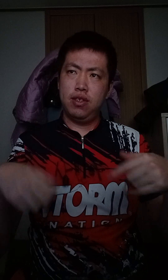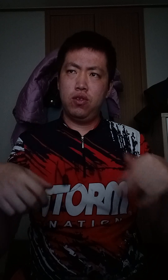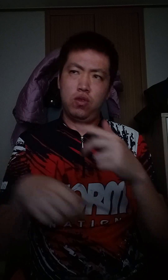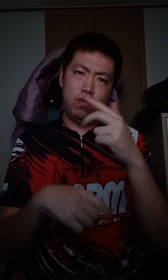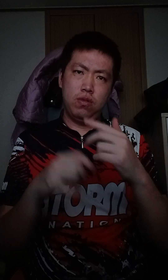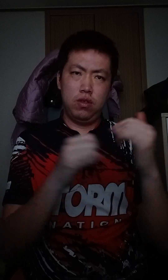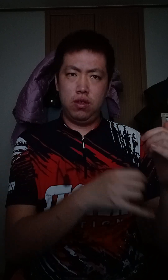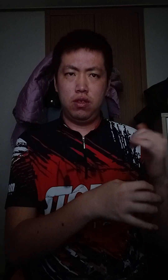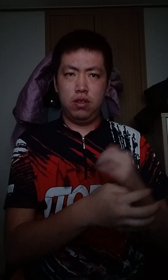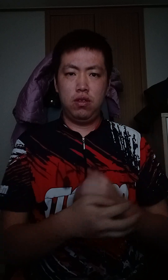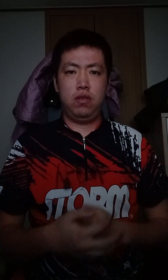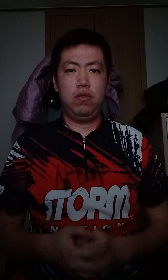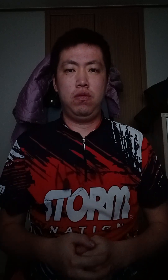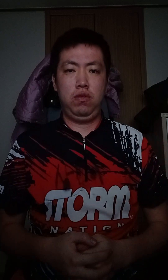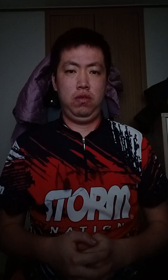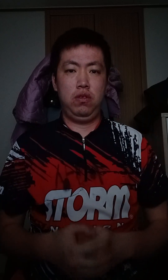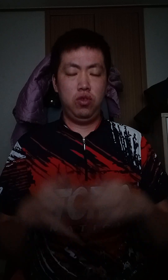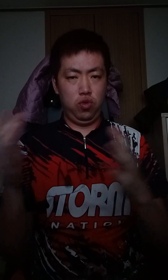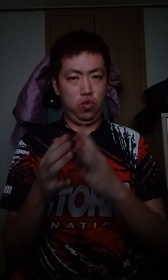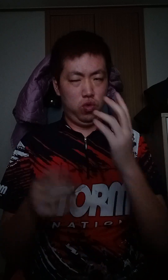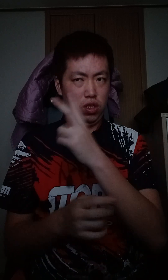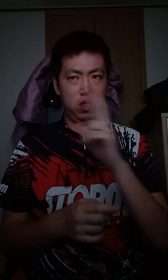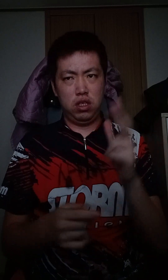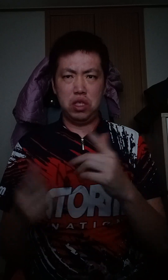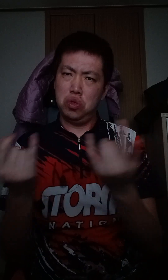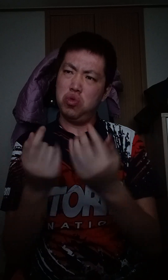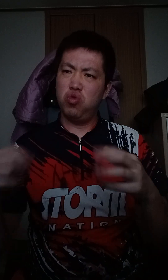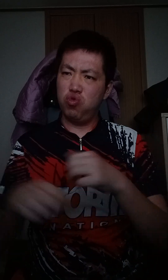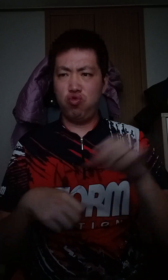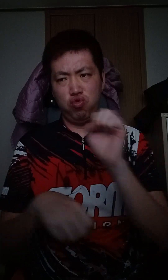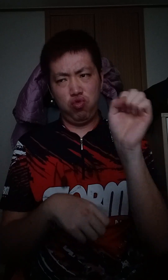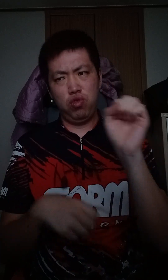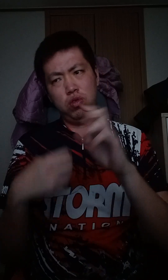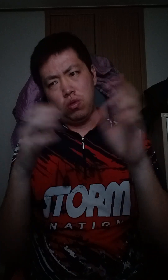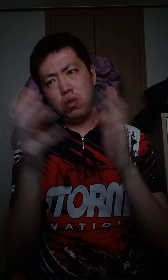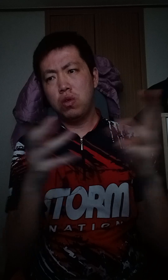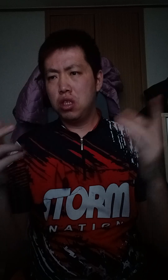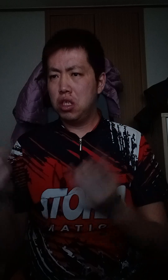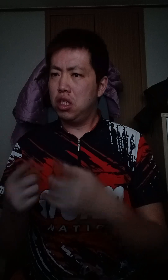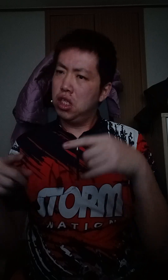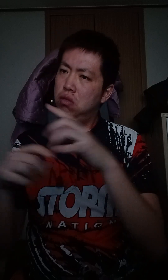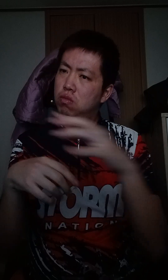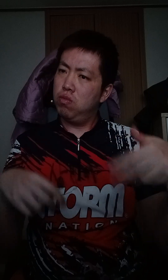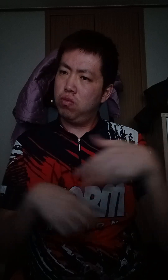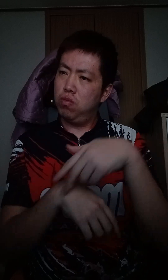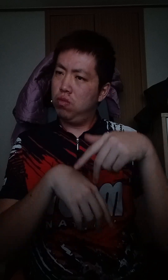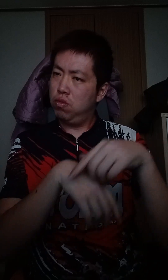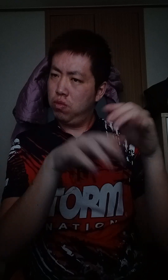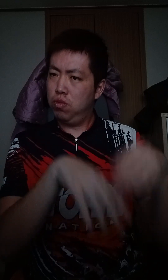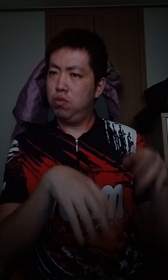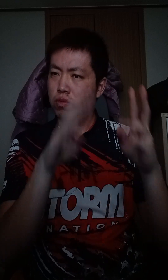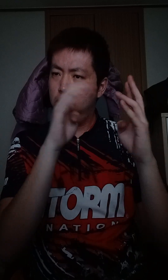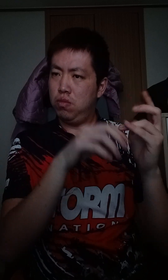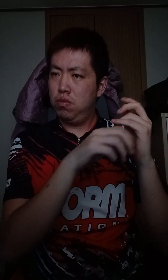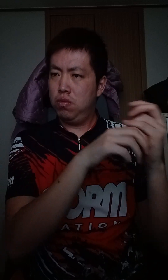정체가 빚어졌습니다. 이 사고로 30대 승용차 운전자와 동승자, 70대 버스 승객 등 4명이 다쳐 병원으로